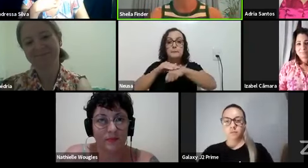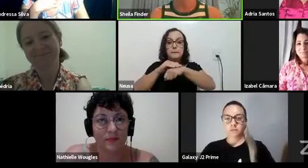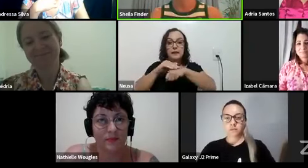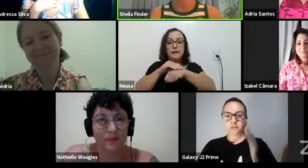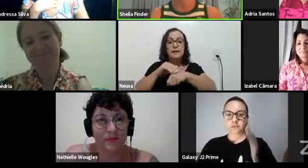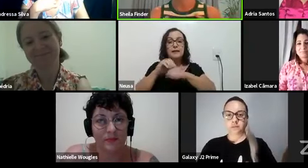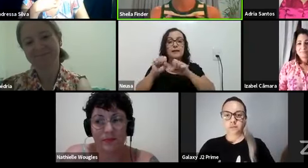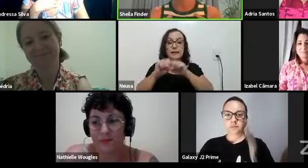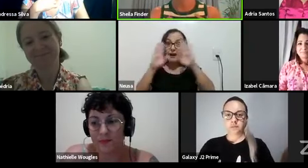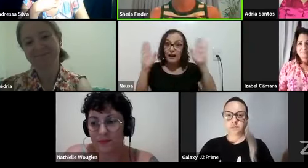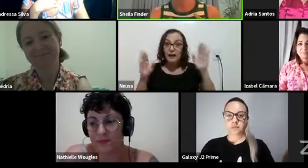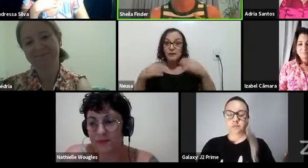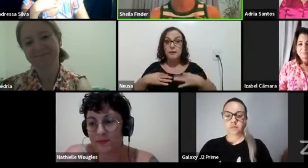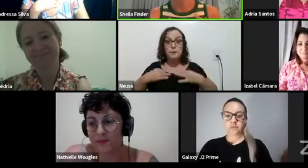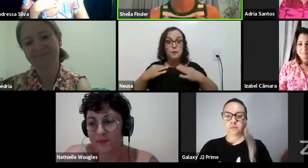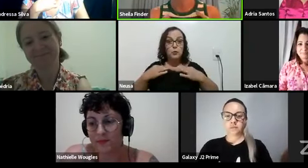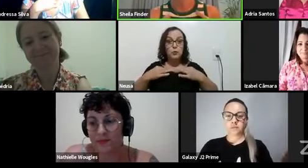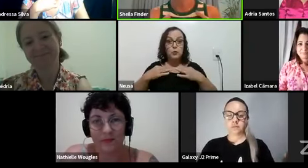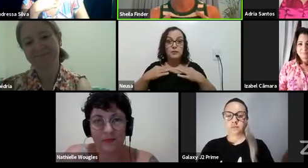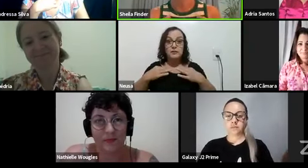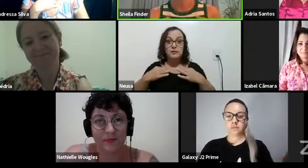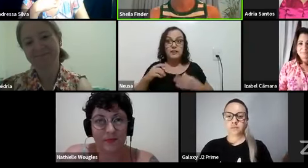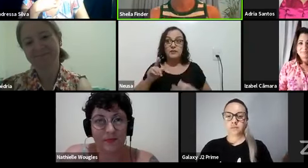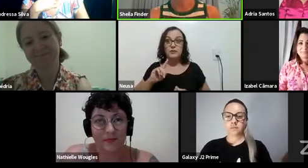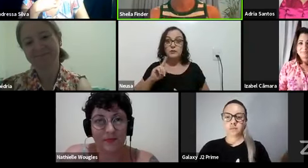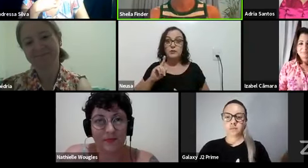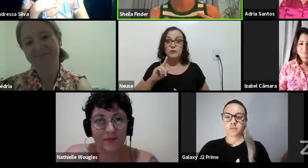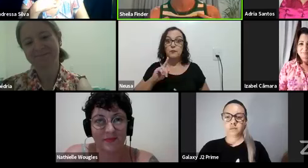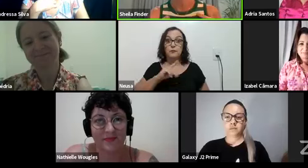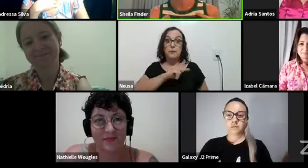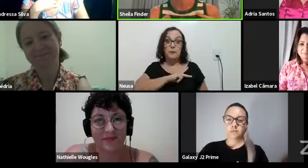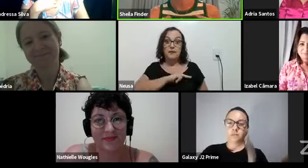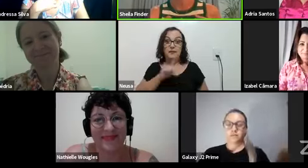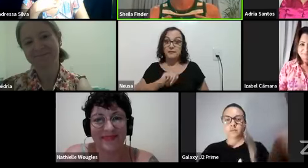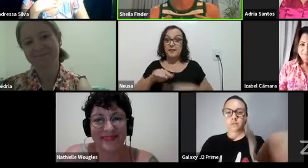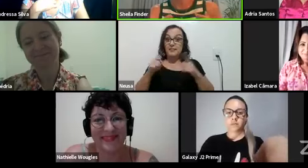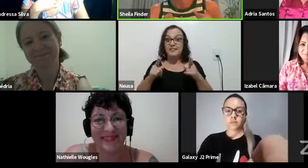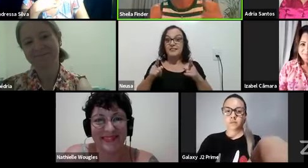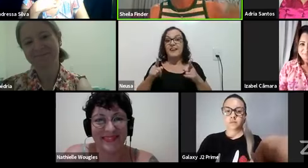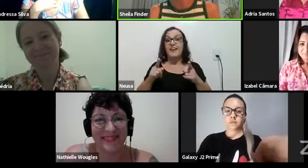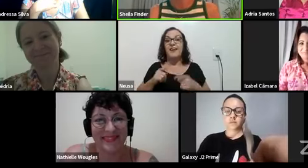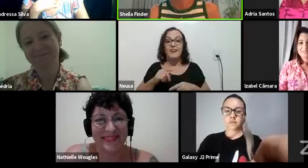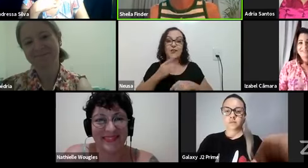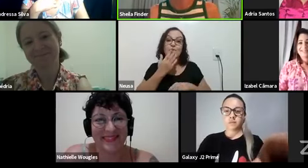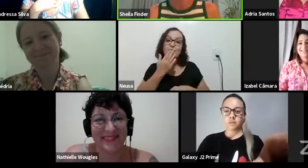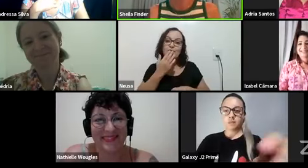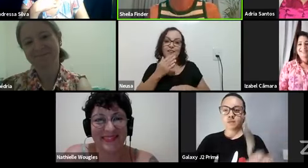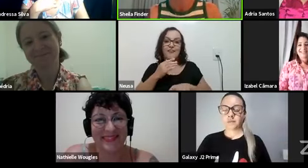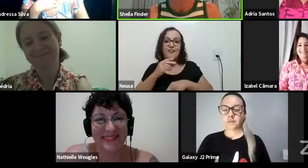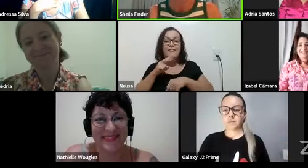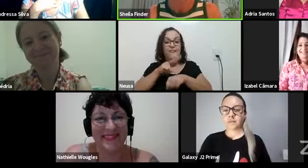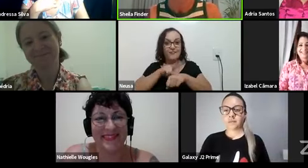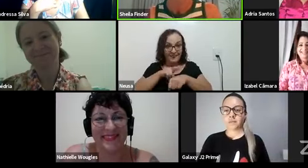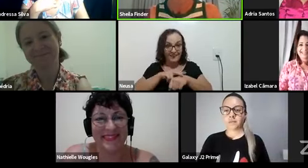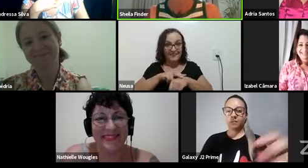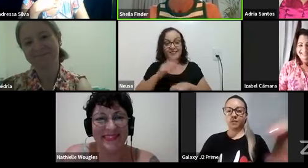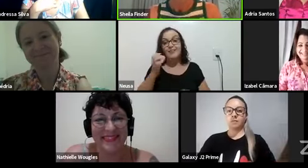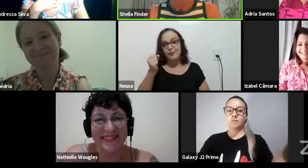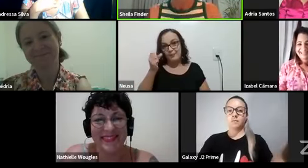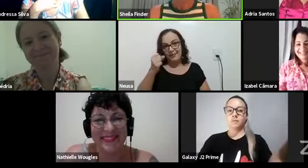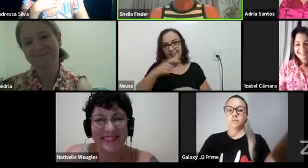com uma blusa, não sou palmeirense, mas verde e branca. Coincidentemente, Palmeiras.